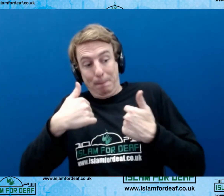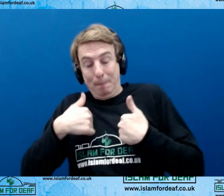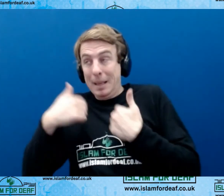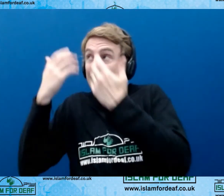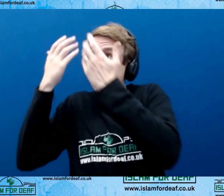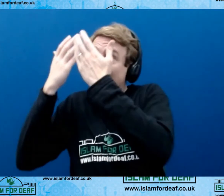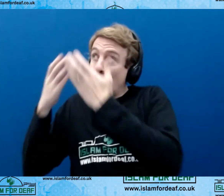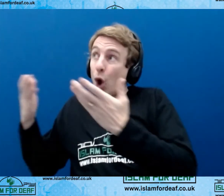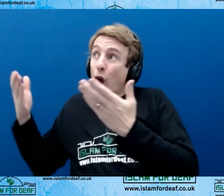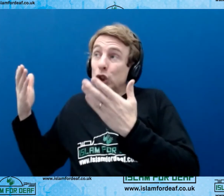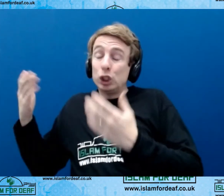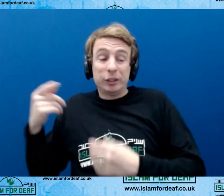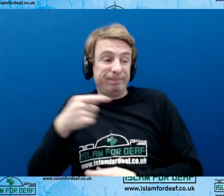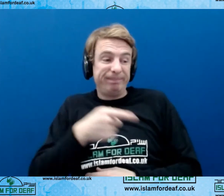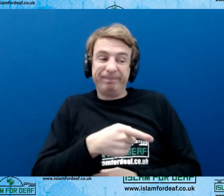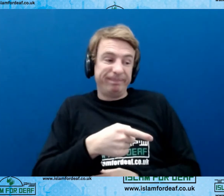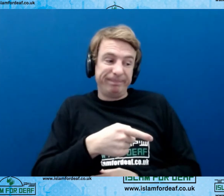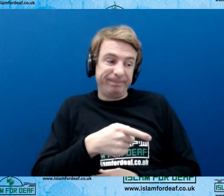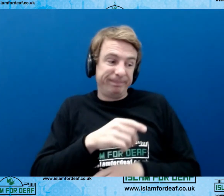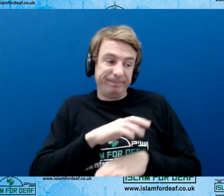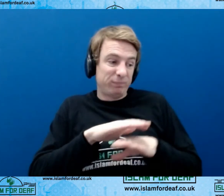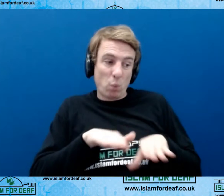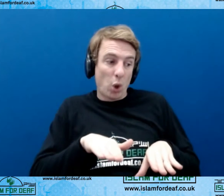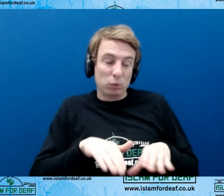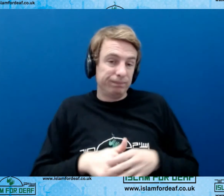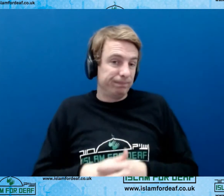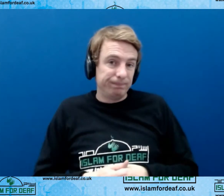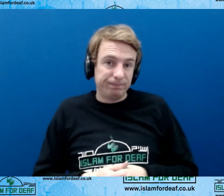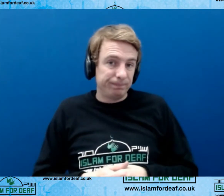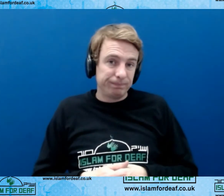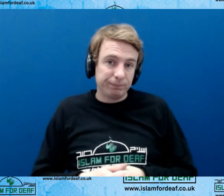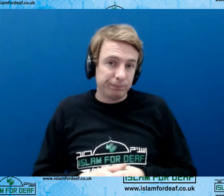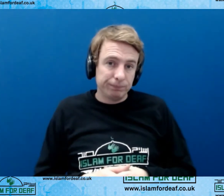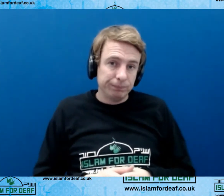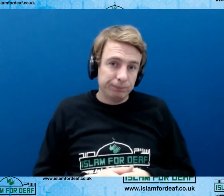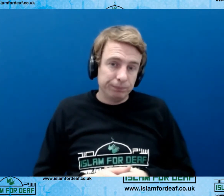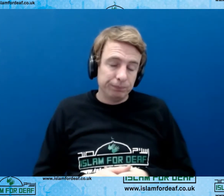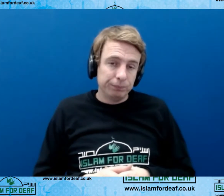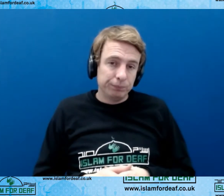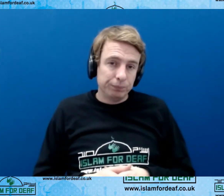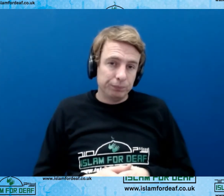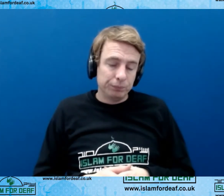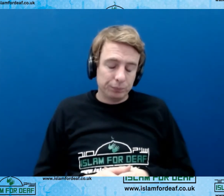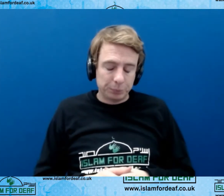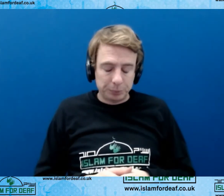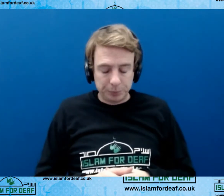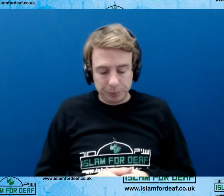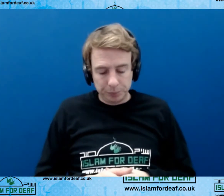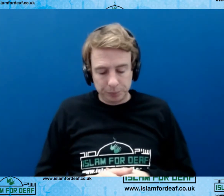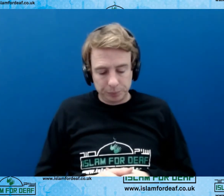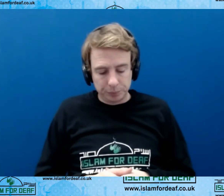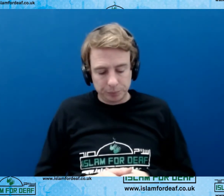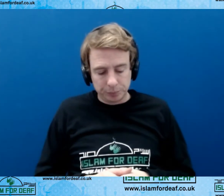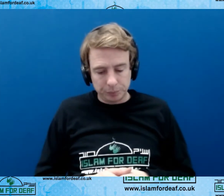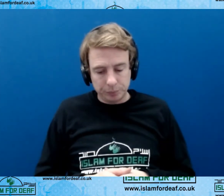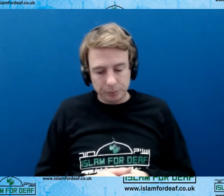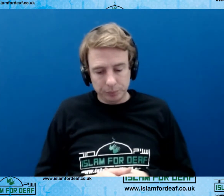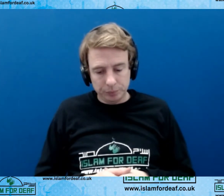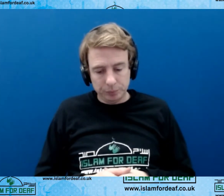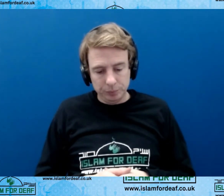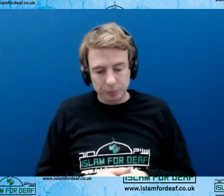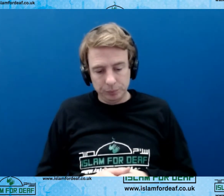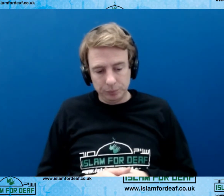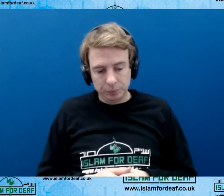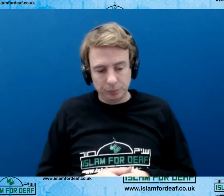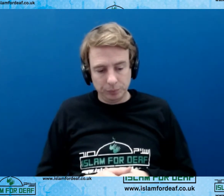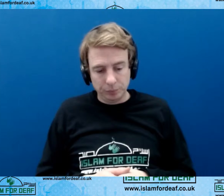you will. ثم أكد مرة أخرى ولا أنا عابد ما عبدتم أنا لا أعبد ما تعبدون من